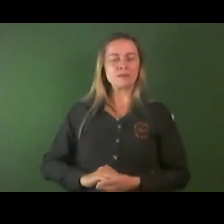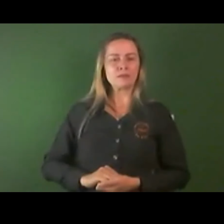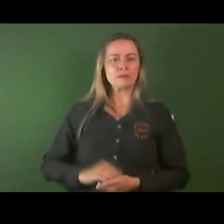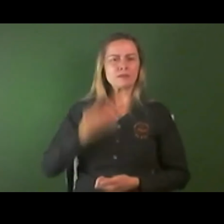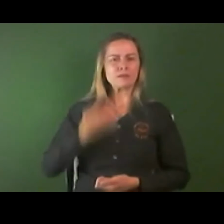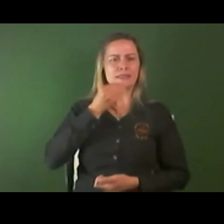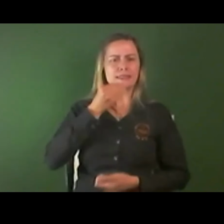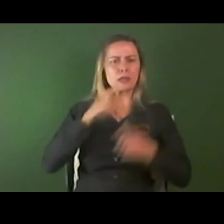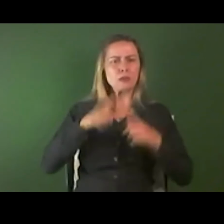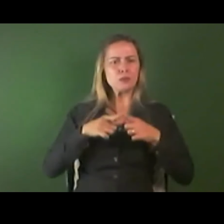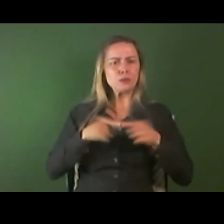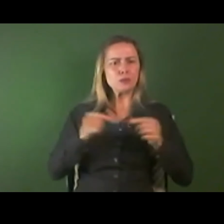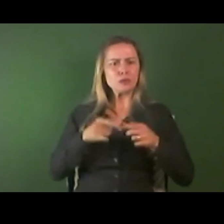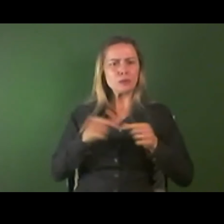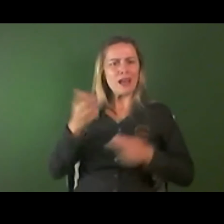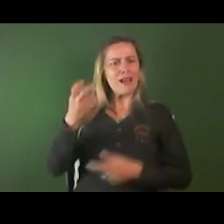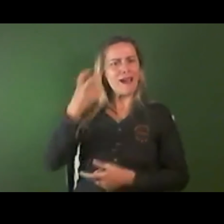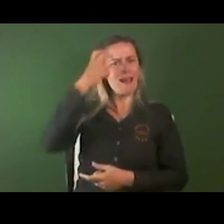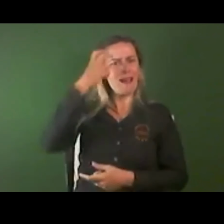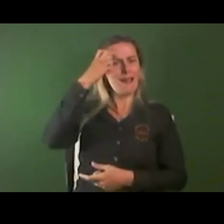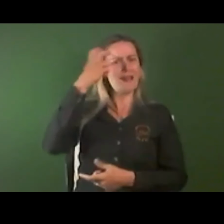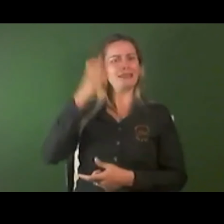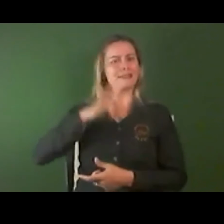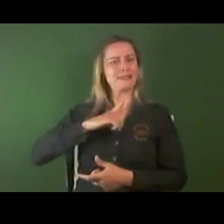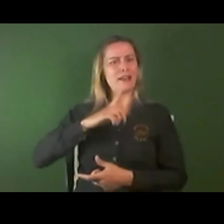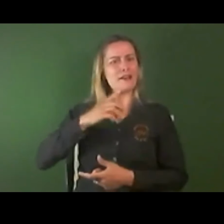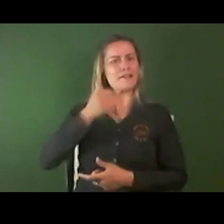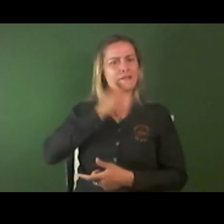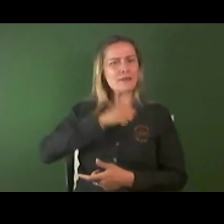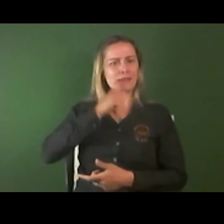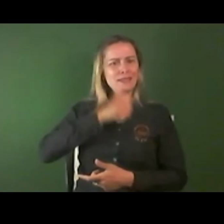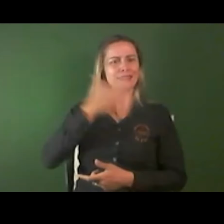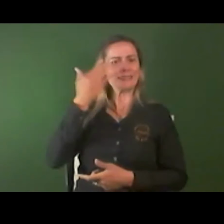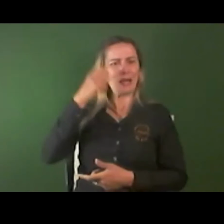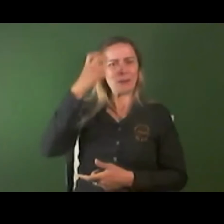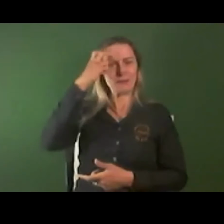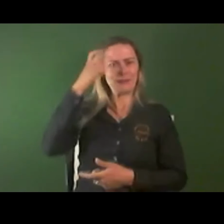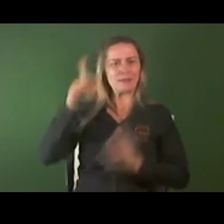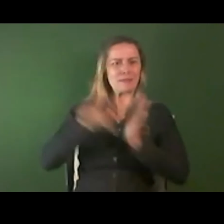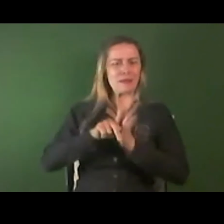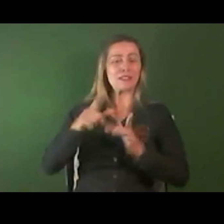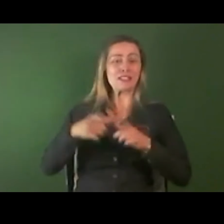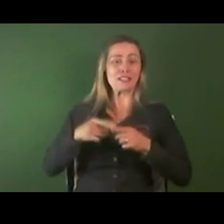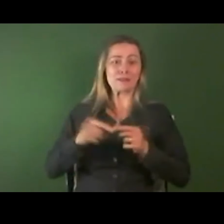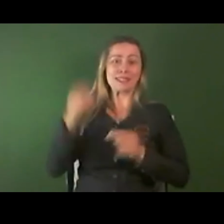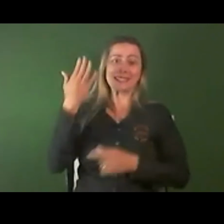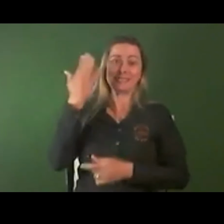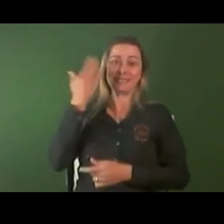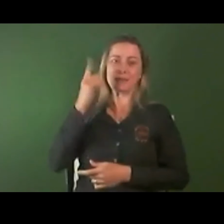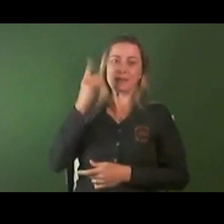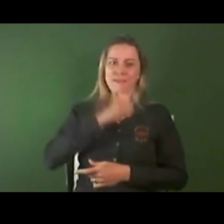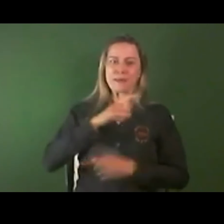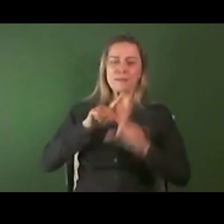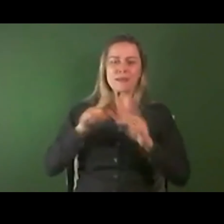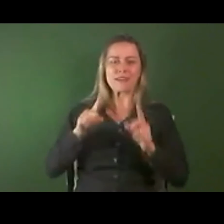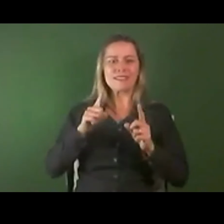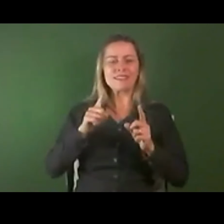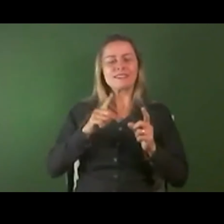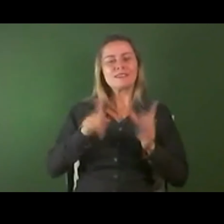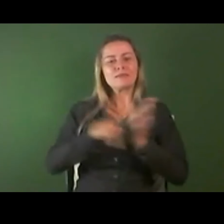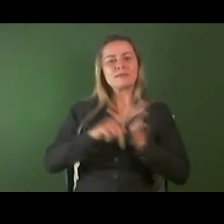japonesa, a gente sabe das questões com o feminino na cultura japonesa, né? mas a produção contemporânea